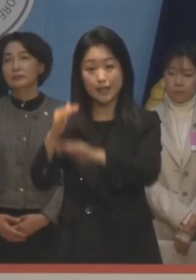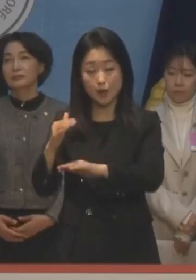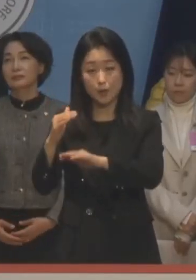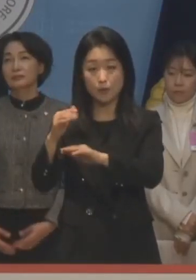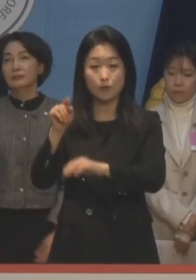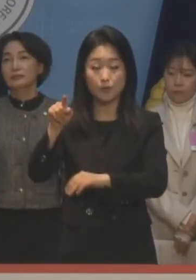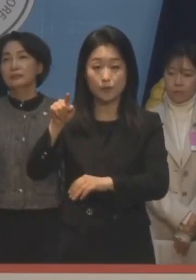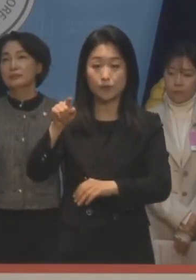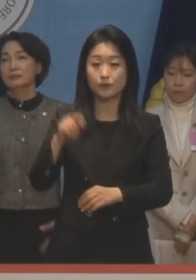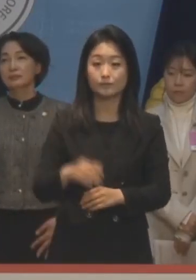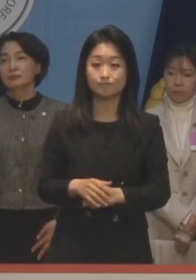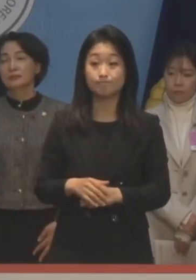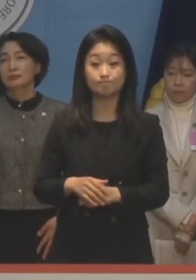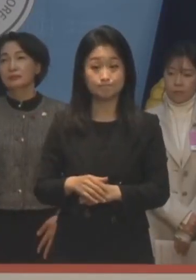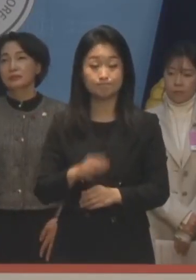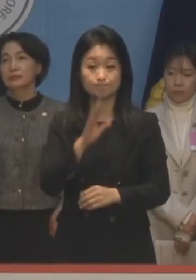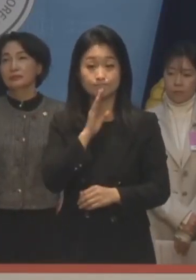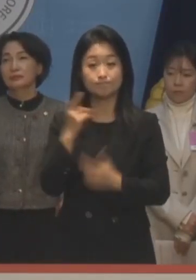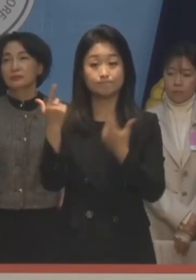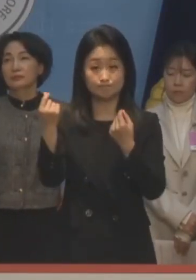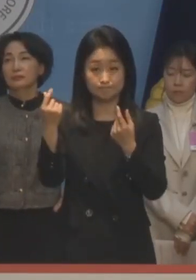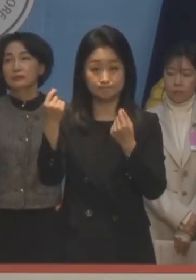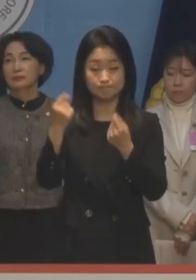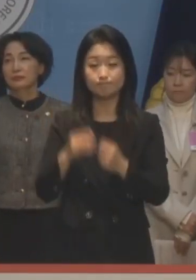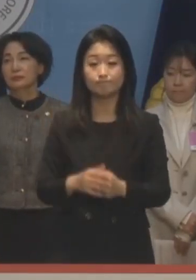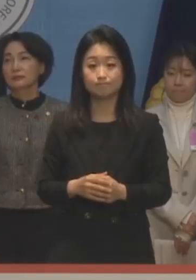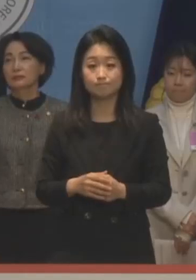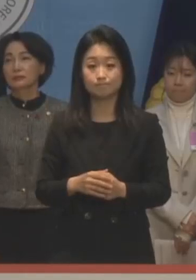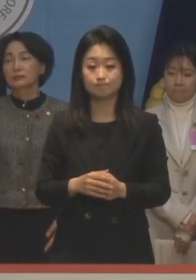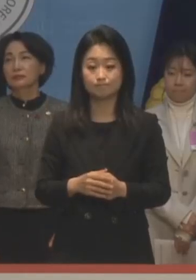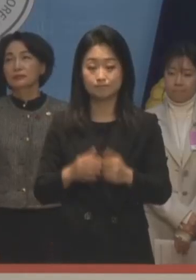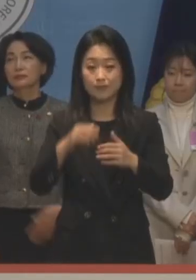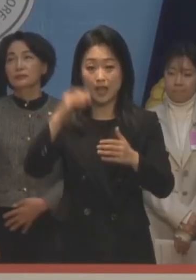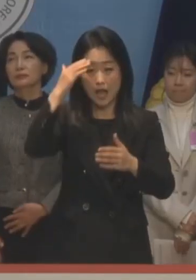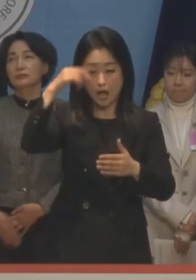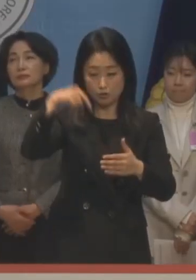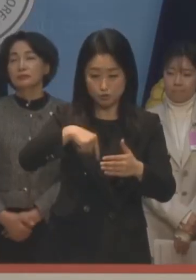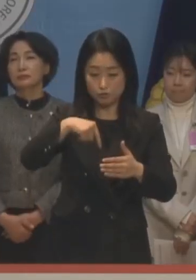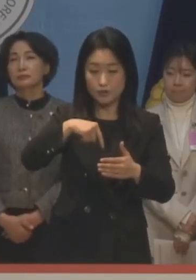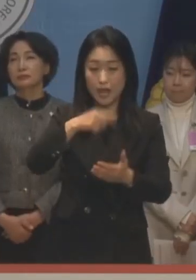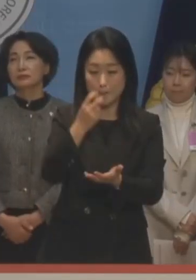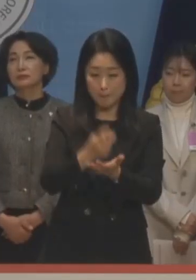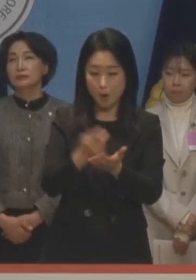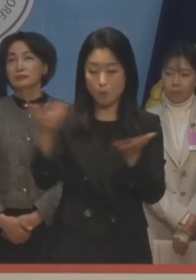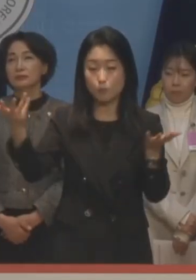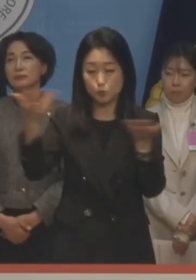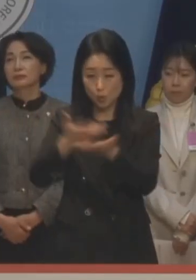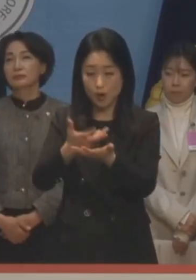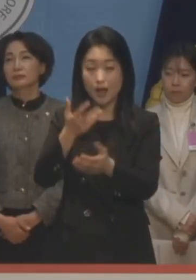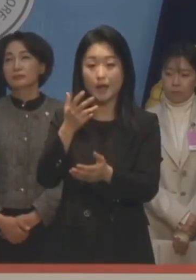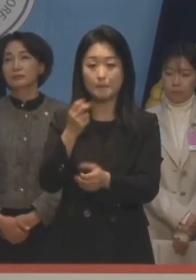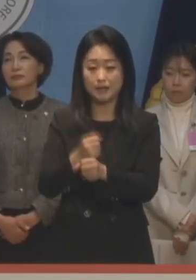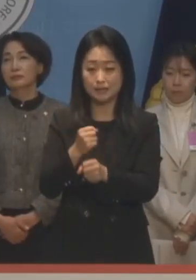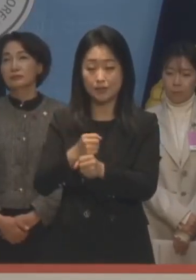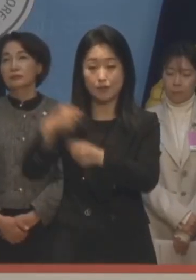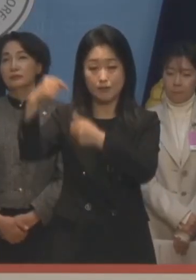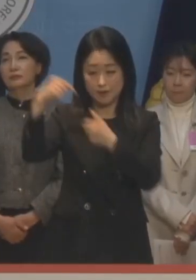자카르타 선언도 여전히 장애인 권리 협약의 국내법 조화를 주요 목표로 삼고 있습니다.